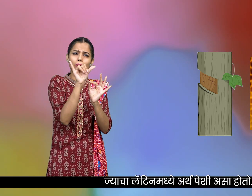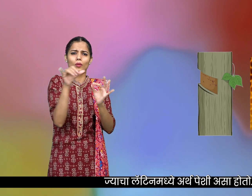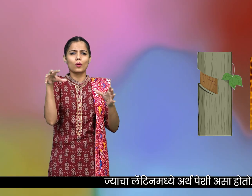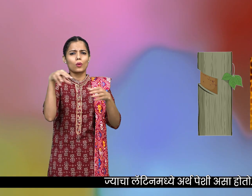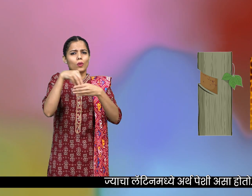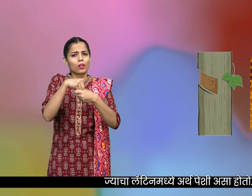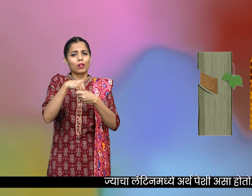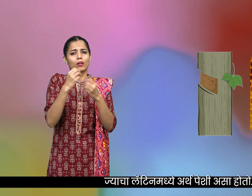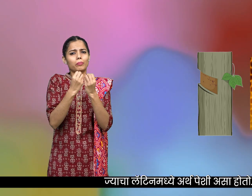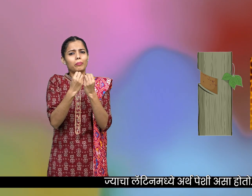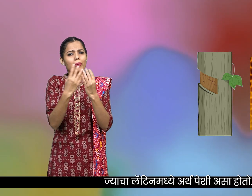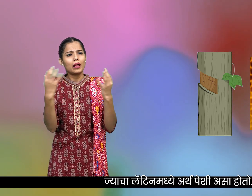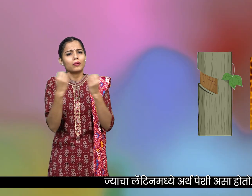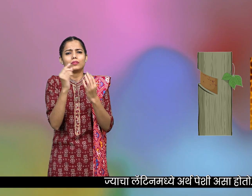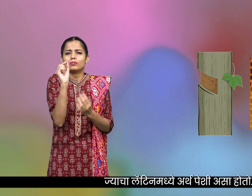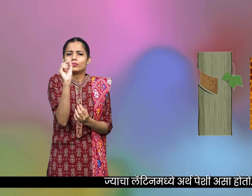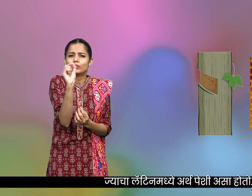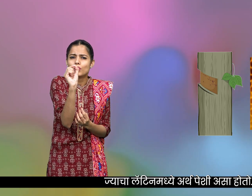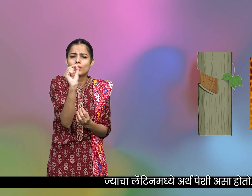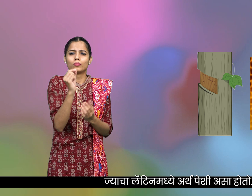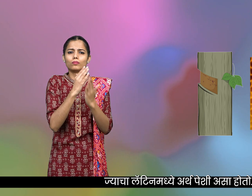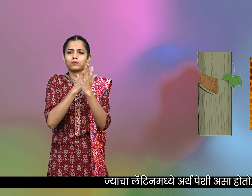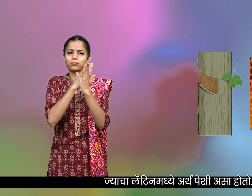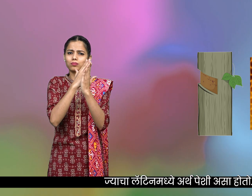ज्याचा लॅटिनमध्ये अर्थ पेशी असा होतो.